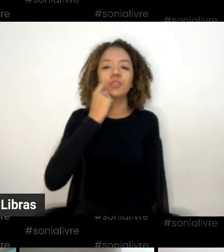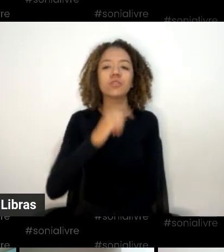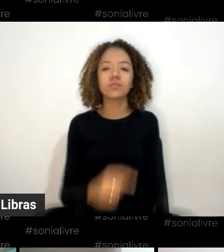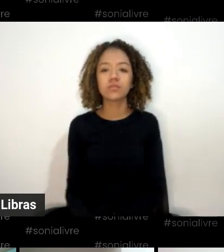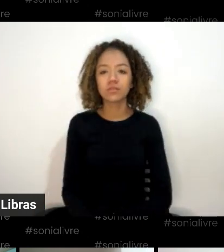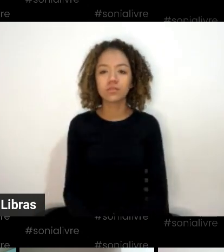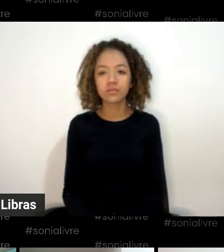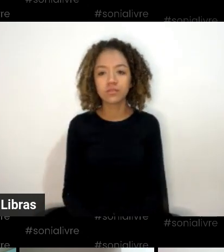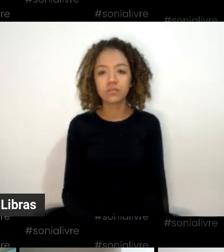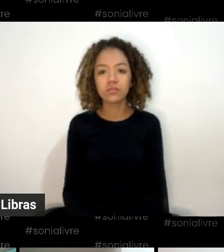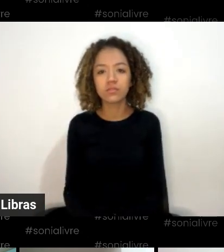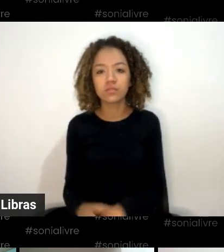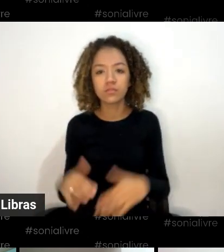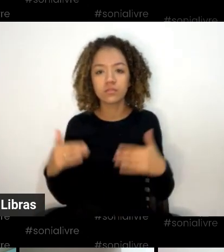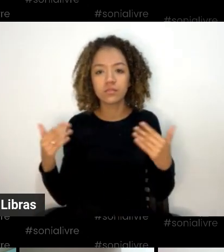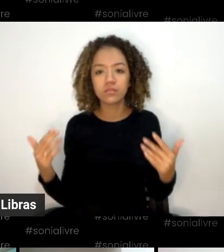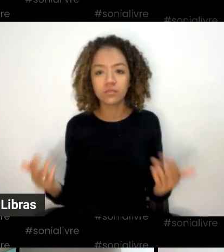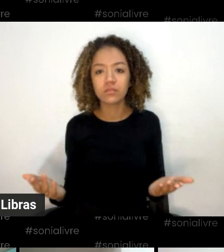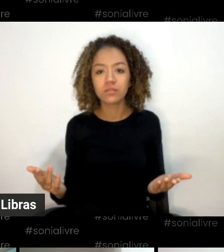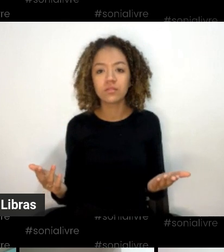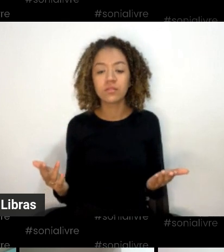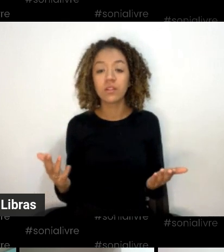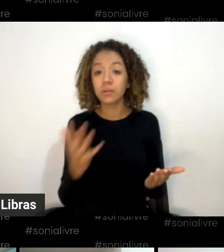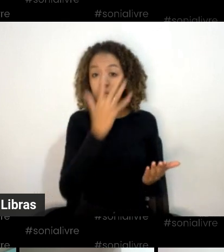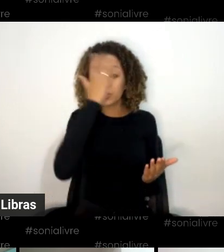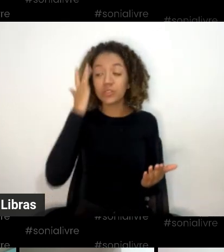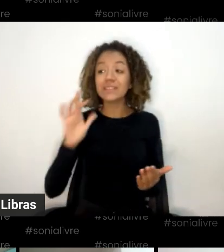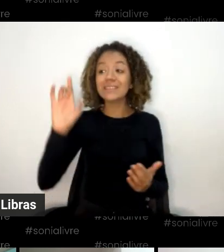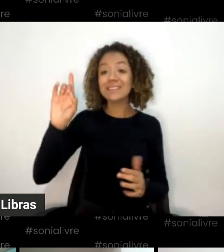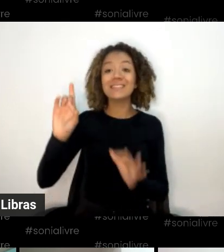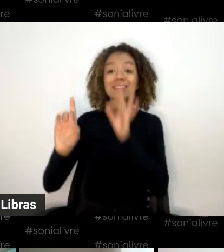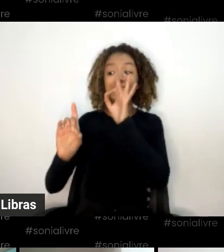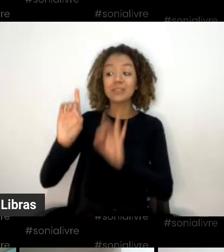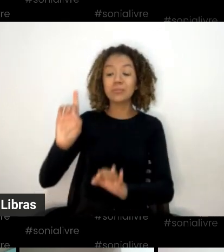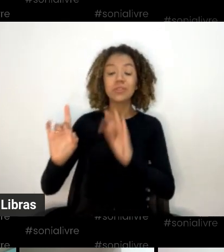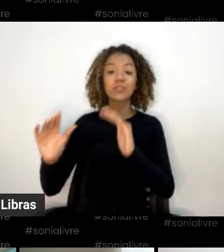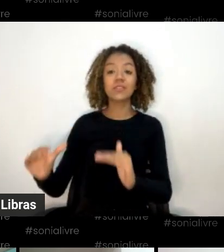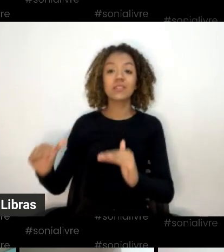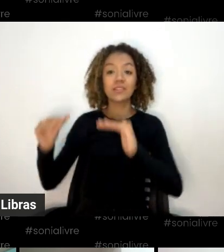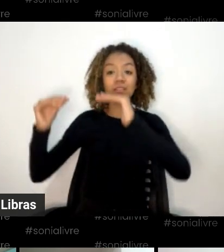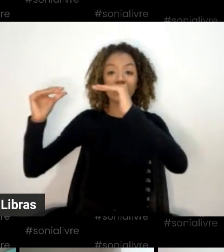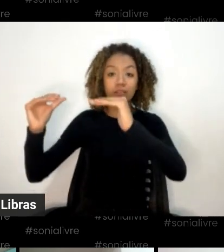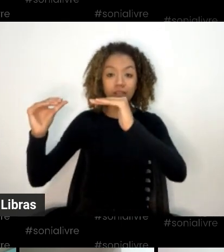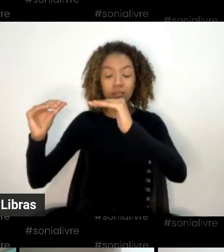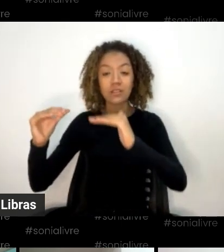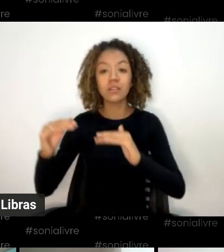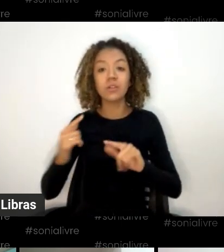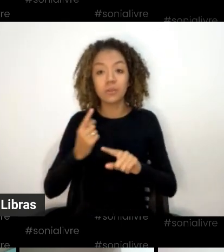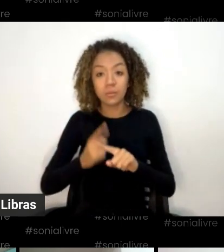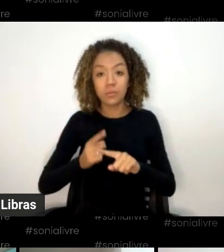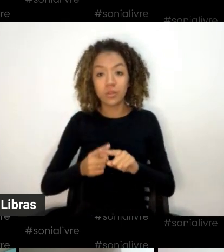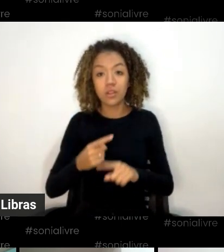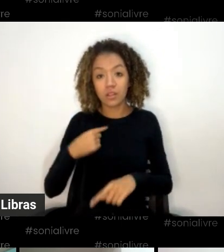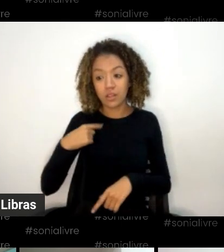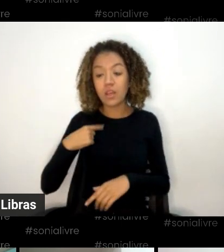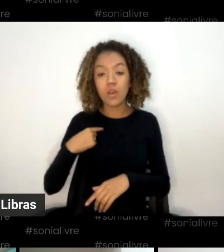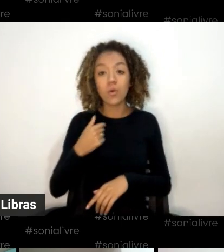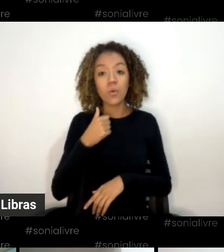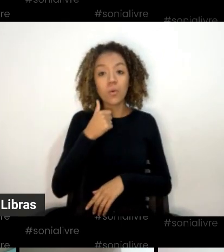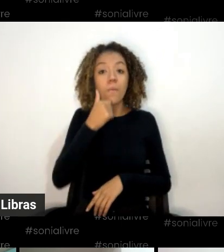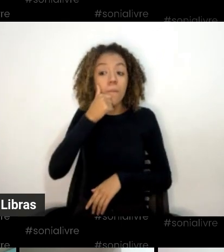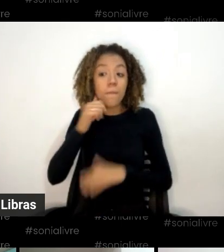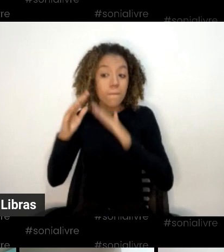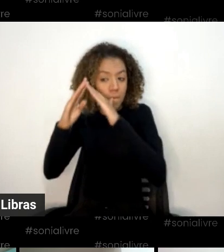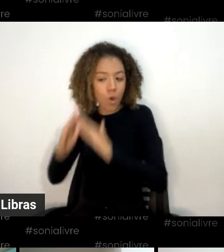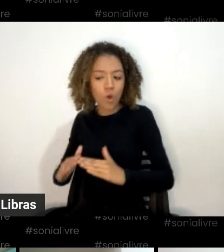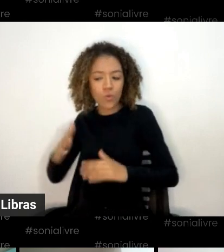desse escravizador, desembargador em Santa Catarina. Porque na periferia onde eu moro, eu sou uma mulher periférica,